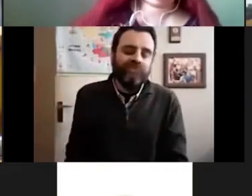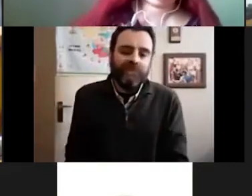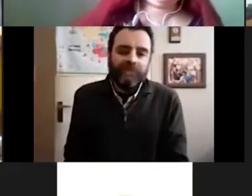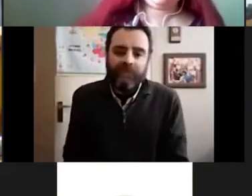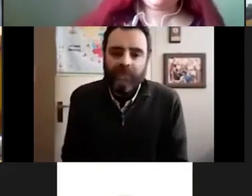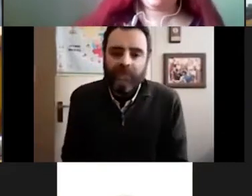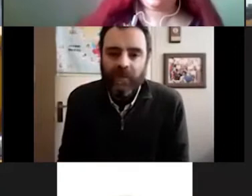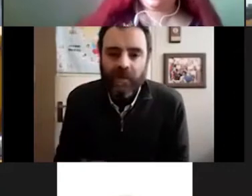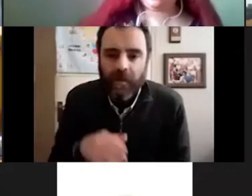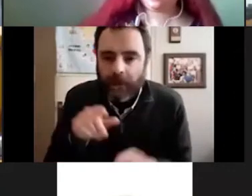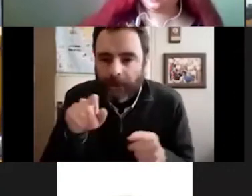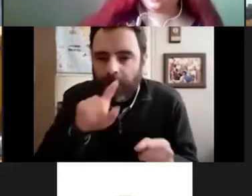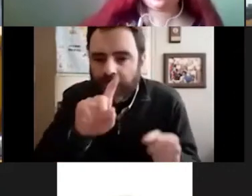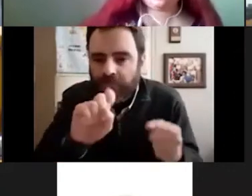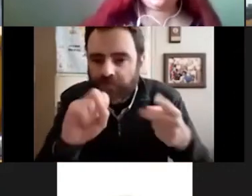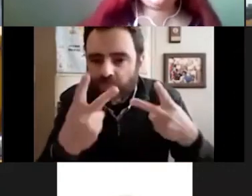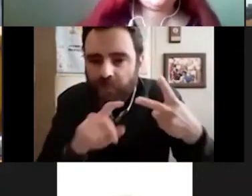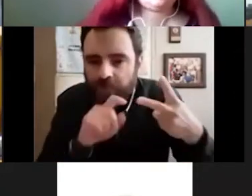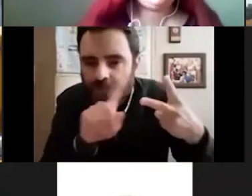entregar guantes, etc.